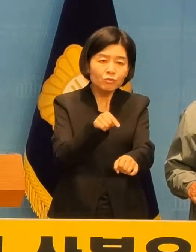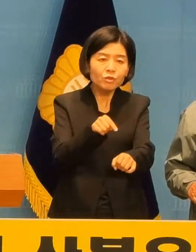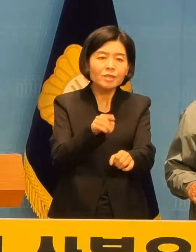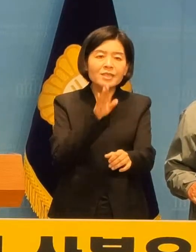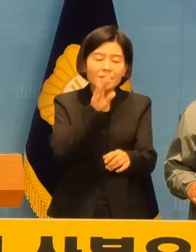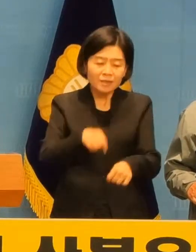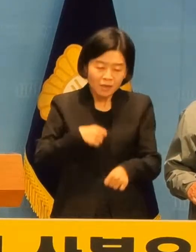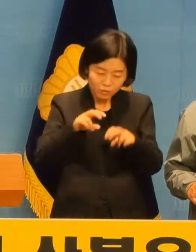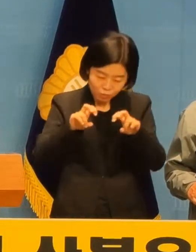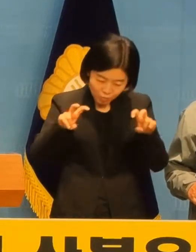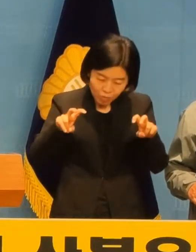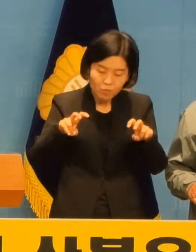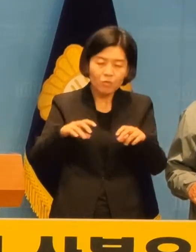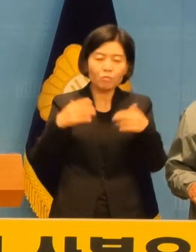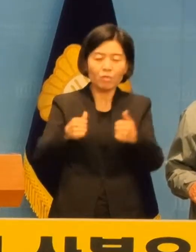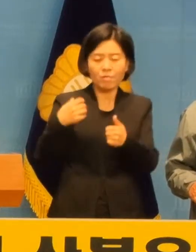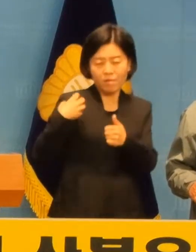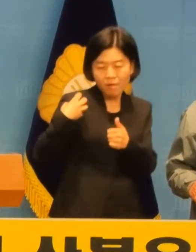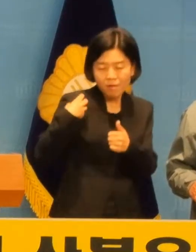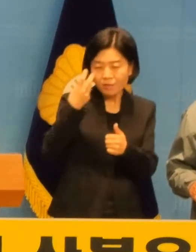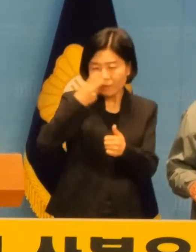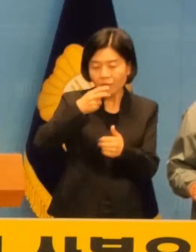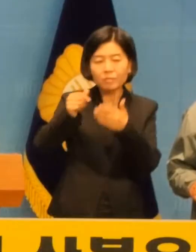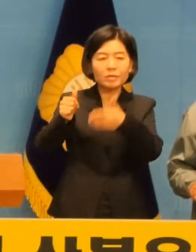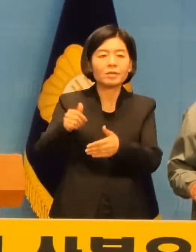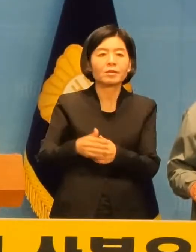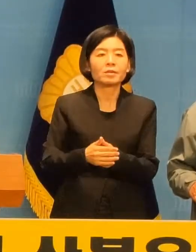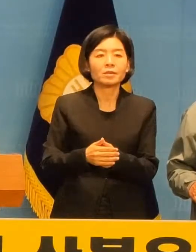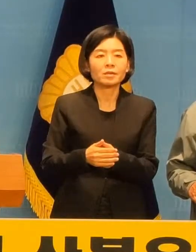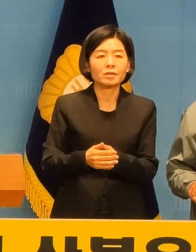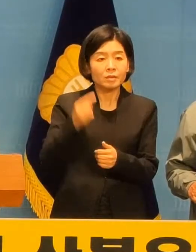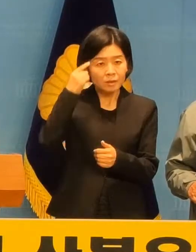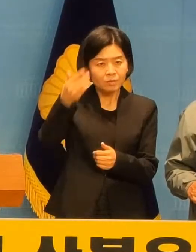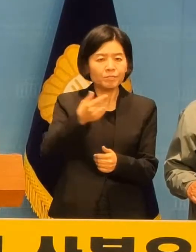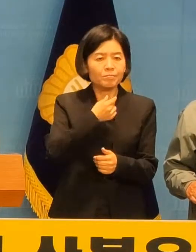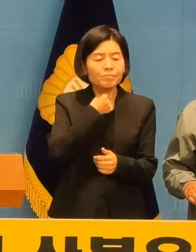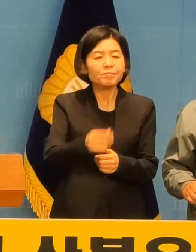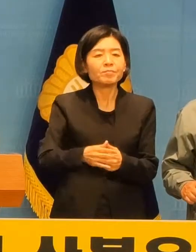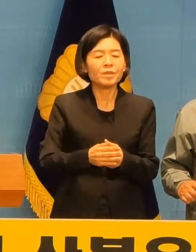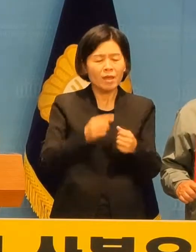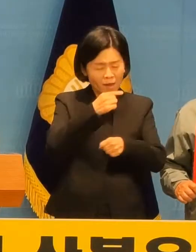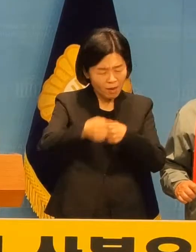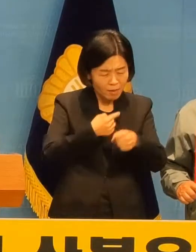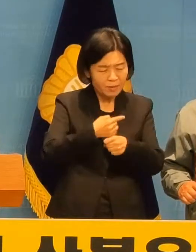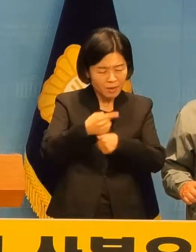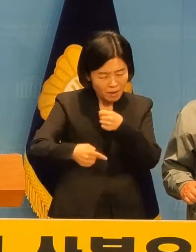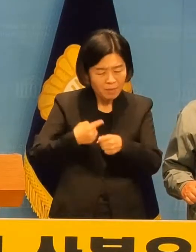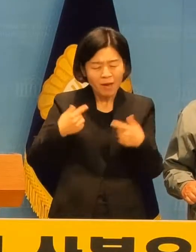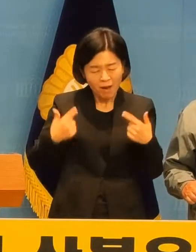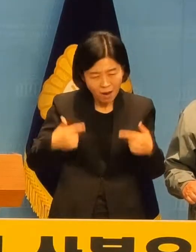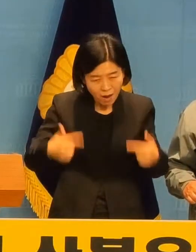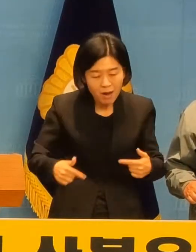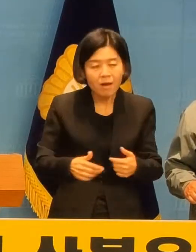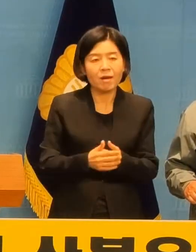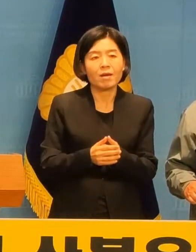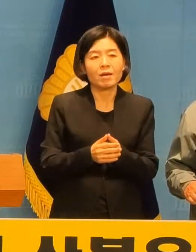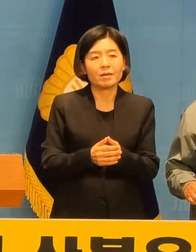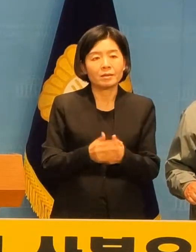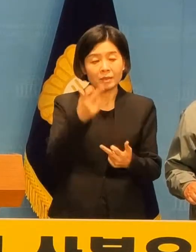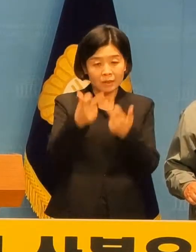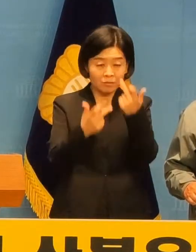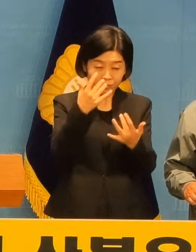강력히 촉구합니다. 우리는 묻습니다. 매해 반복되는 대형 산불에